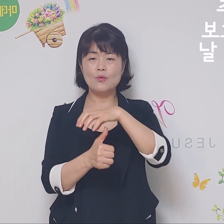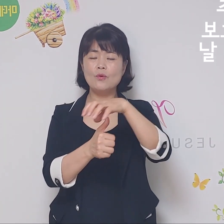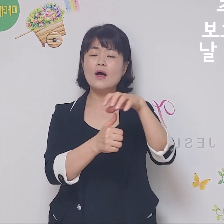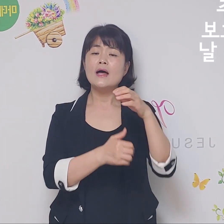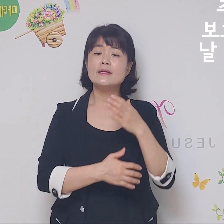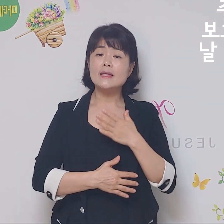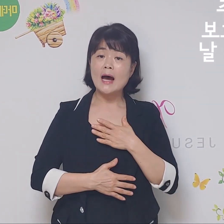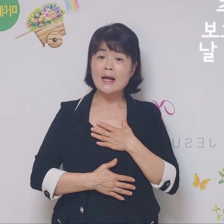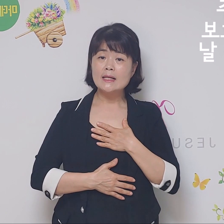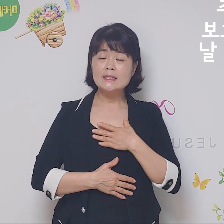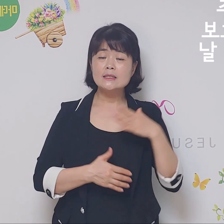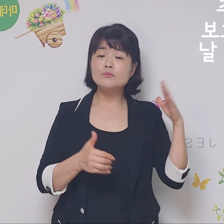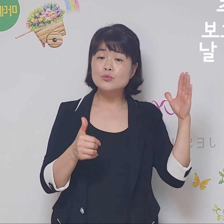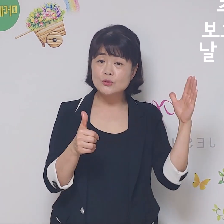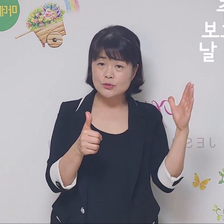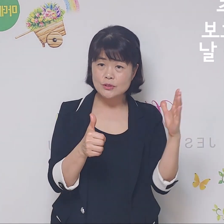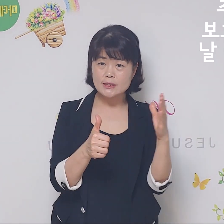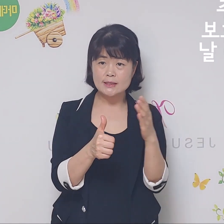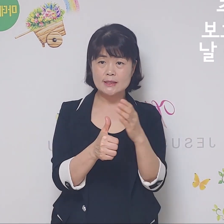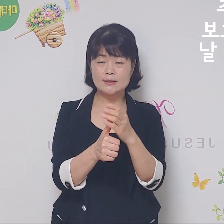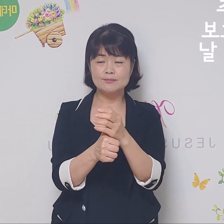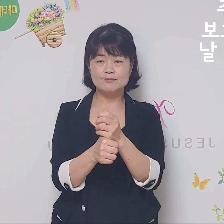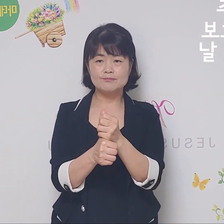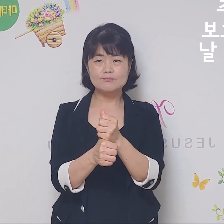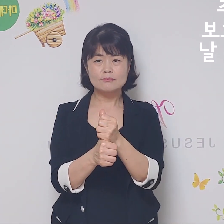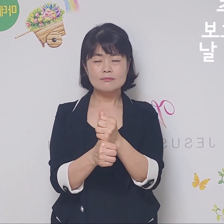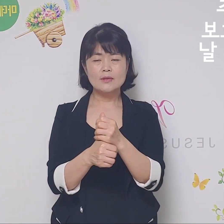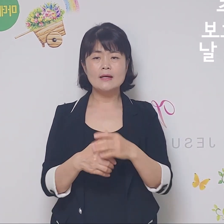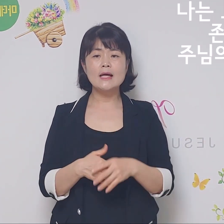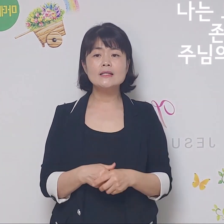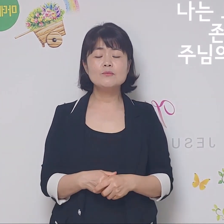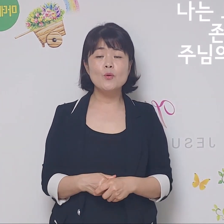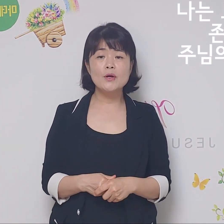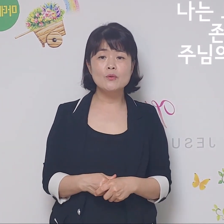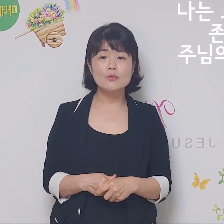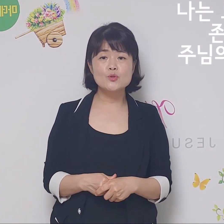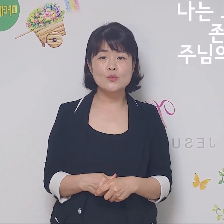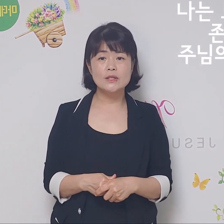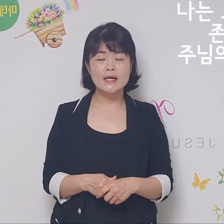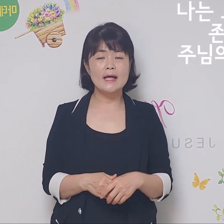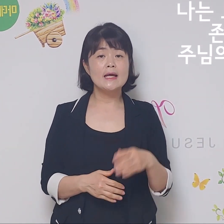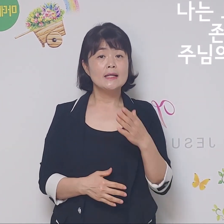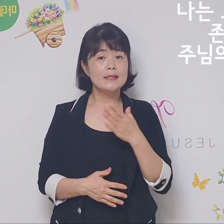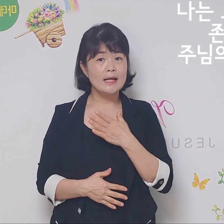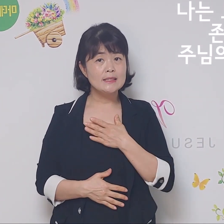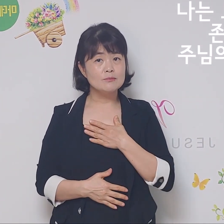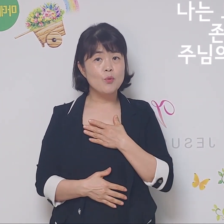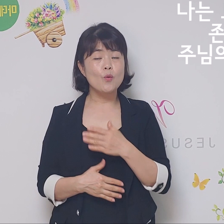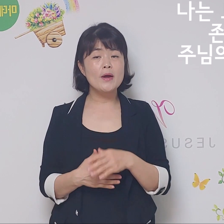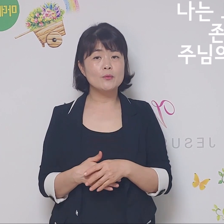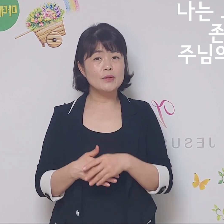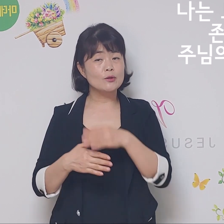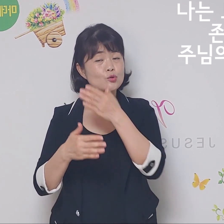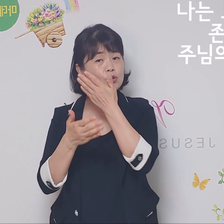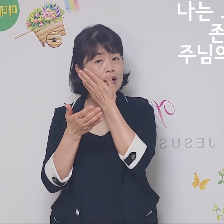보호하시고 날 붙드시리. 나는 보배롭고 존귀한. 나는 보배롭다,